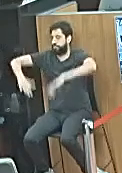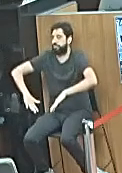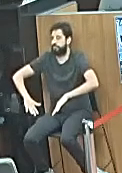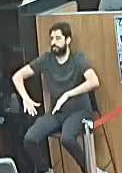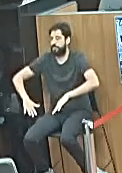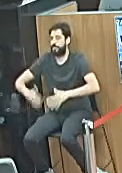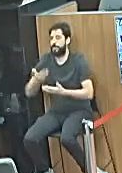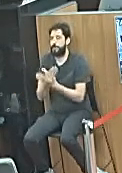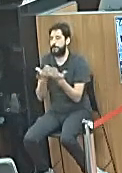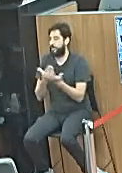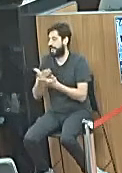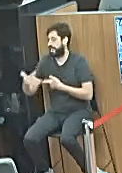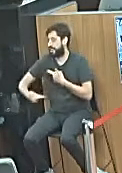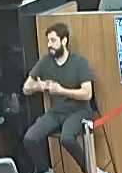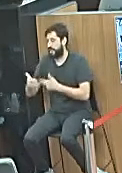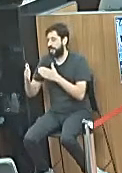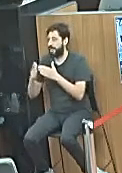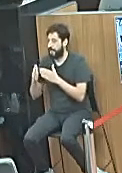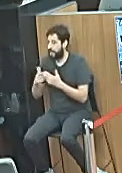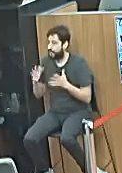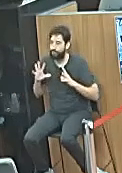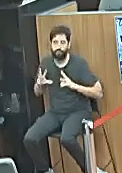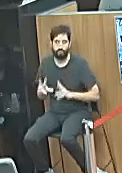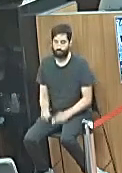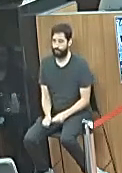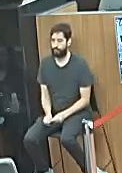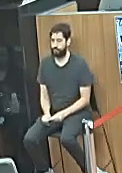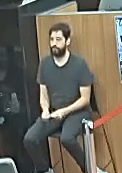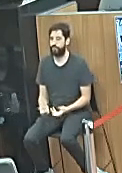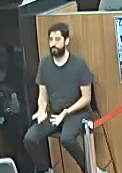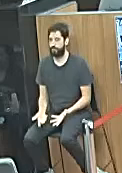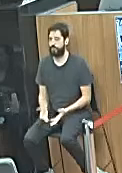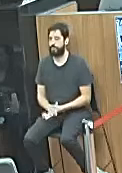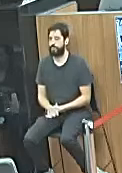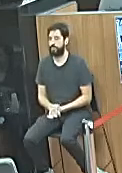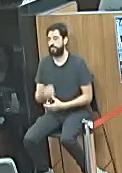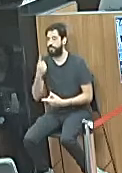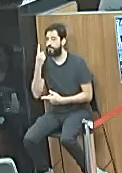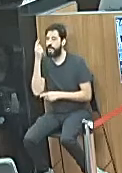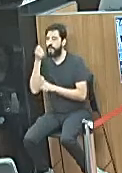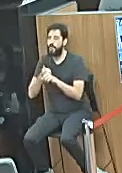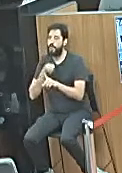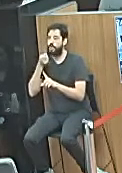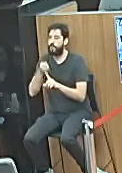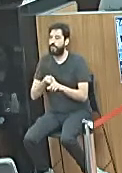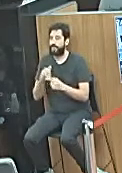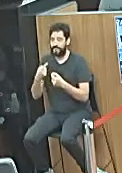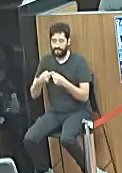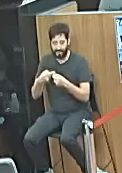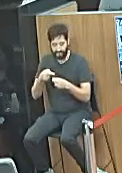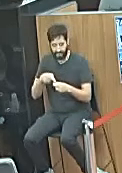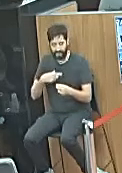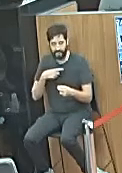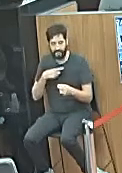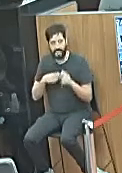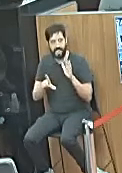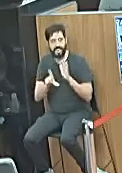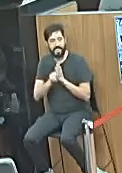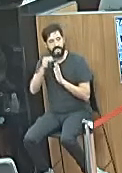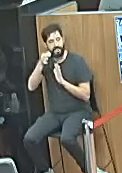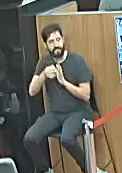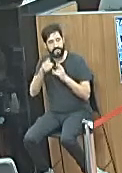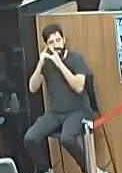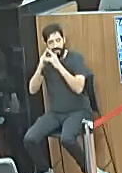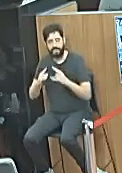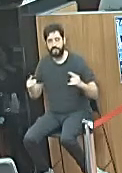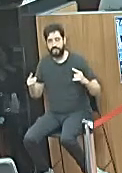a pessoa perde trabalho e casa e tudo ao mesmo tempo e uma luta numa cidade que até já têm lei específica do